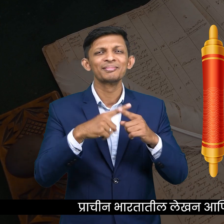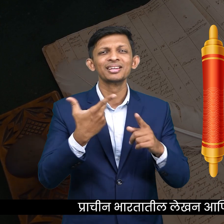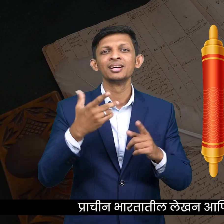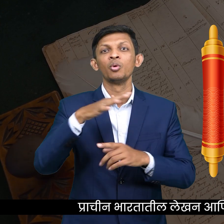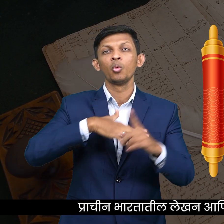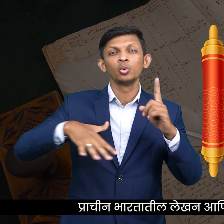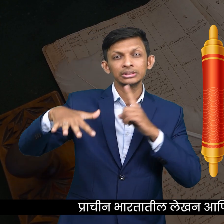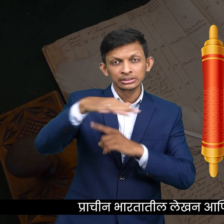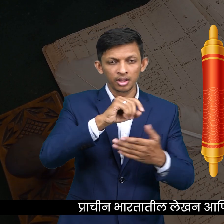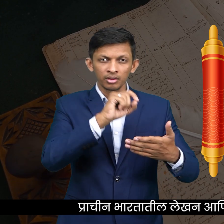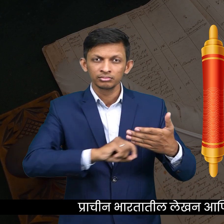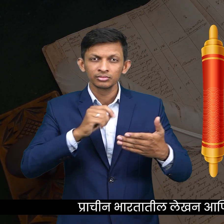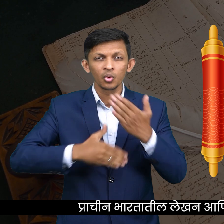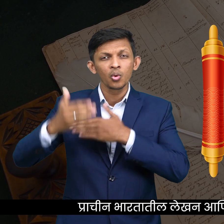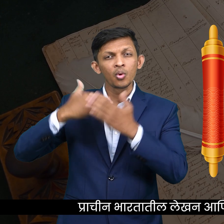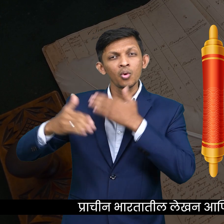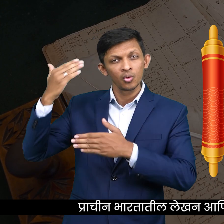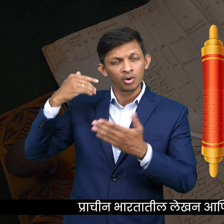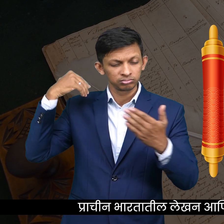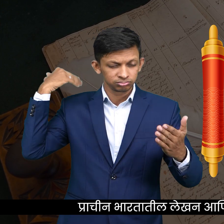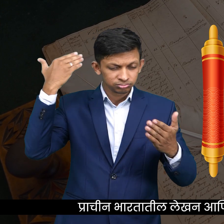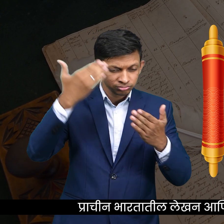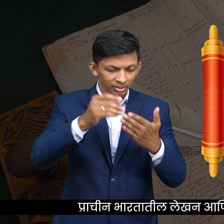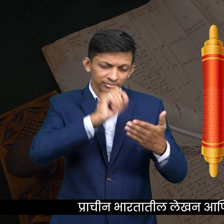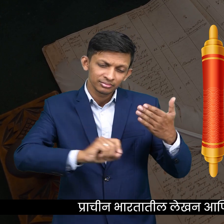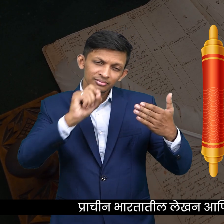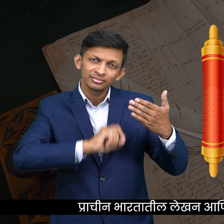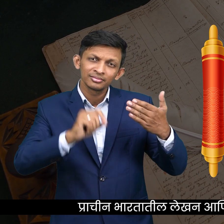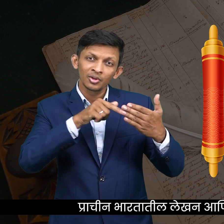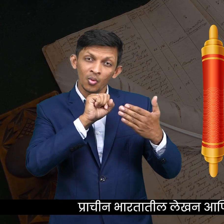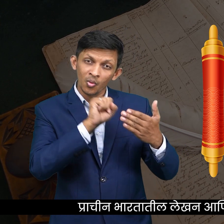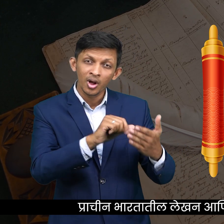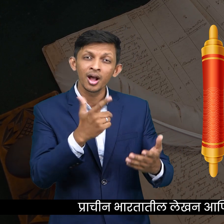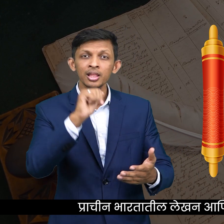प्राचीन भारतातील लेखन आणि लिपींच्या उत्पत्तीबद्दल जाणून घ्या.